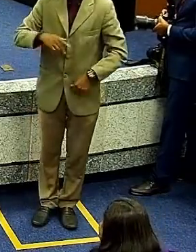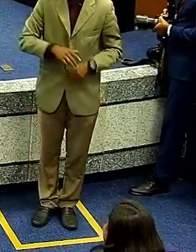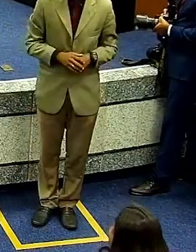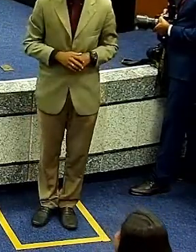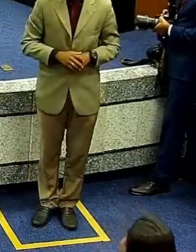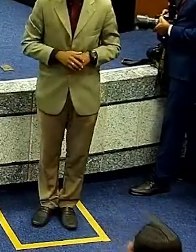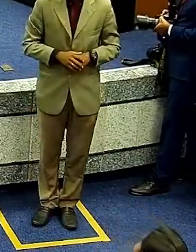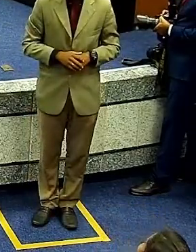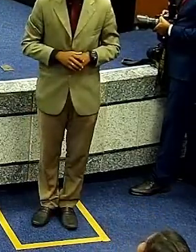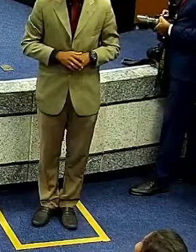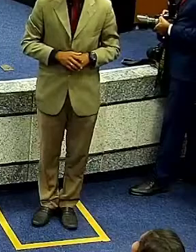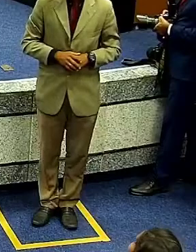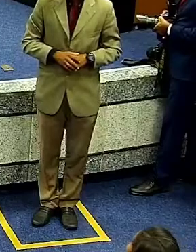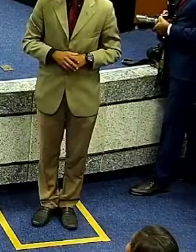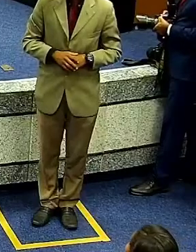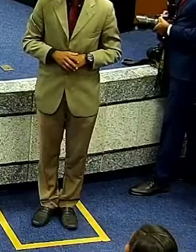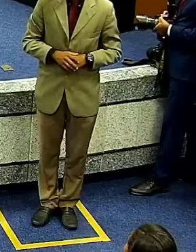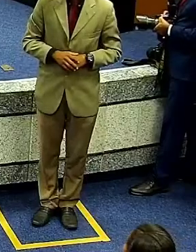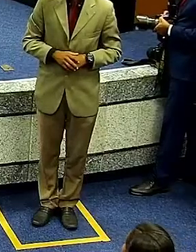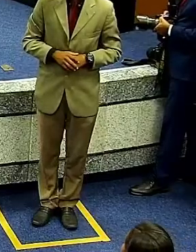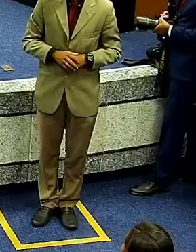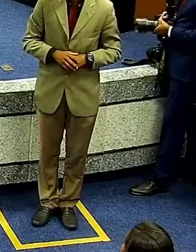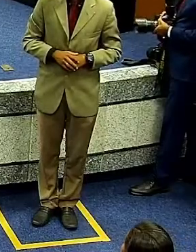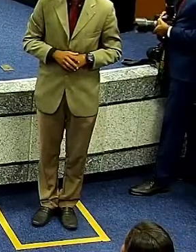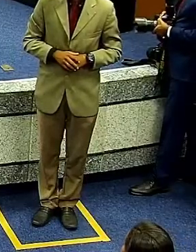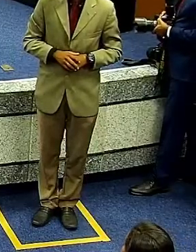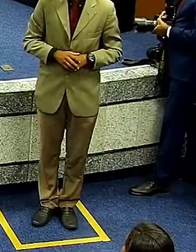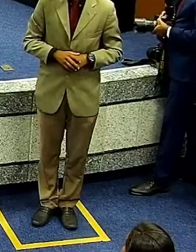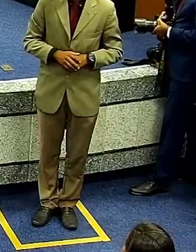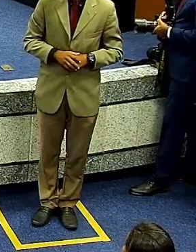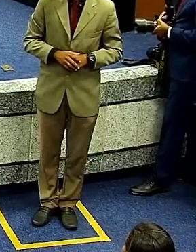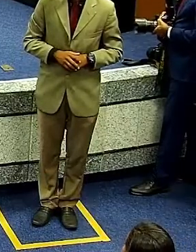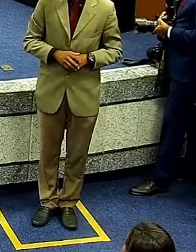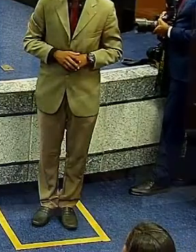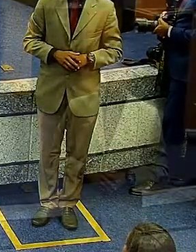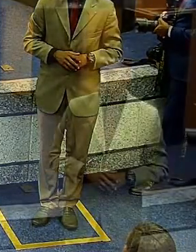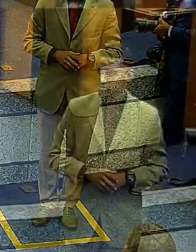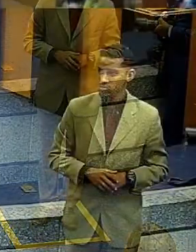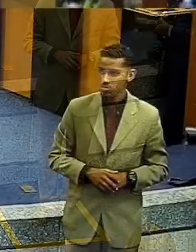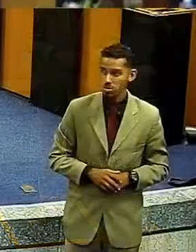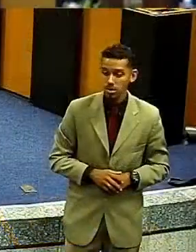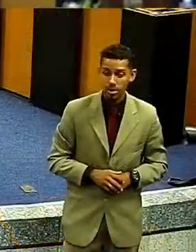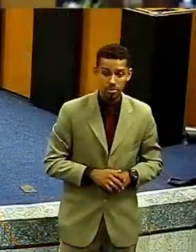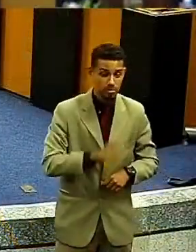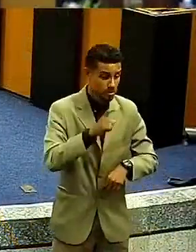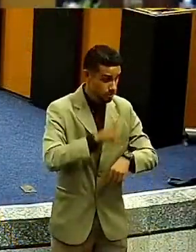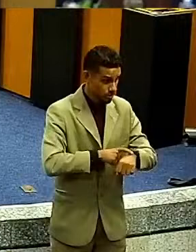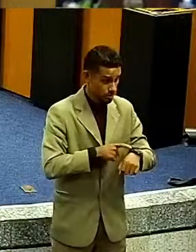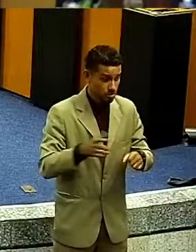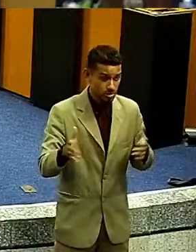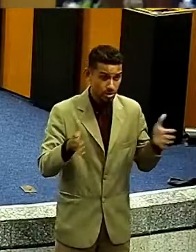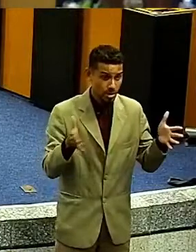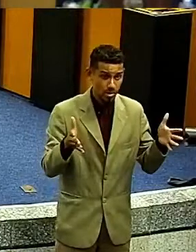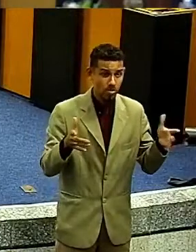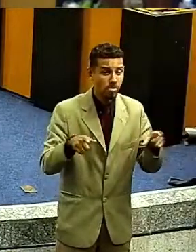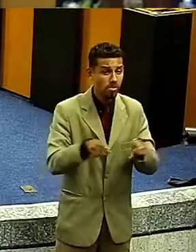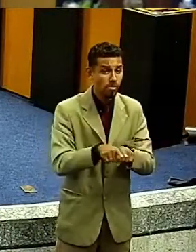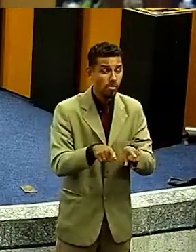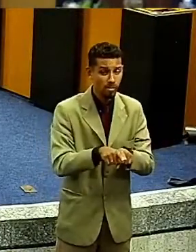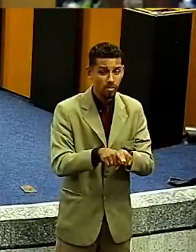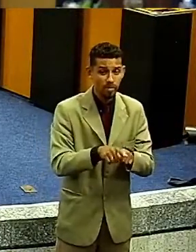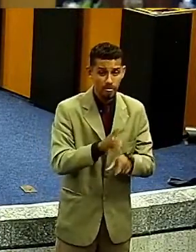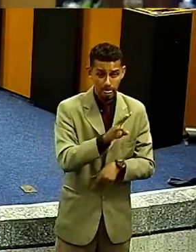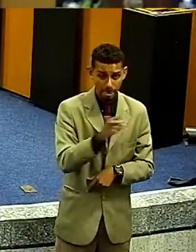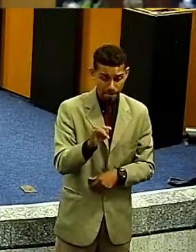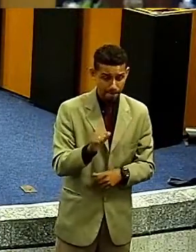TRE é essa água é minha então deossa excelência n O desembargador Então passa